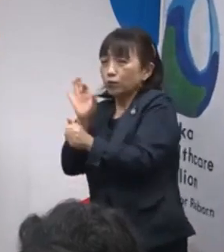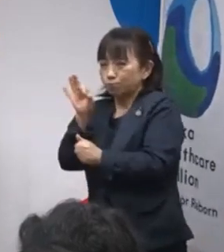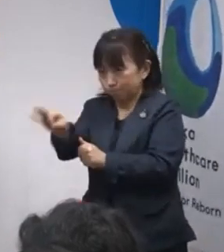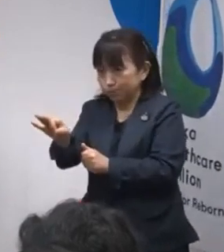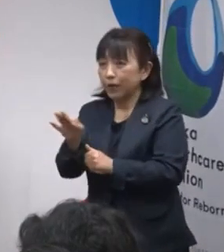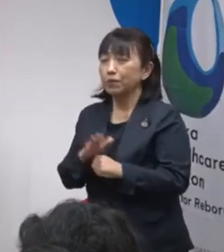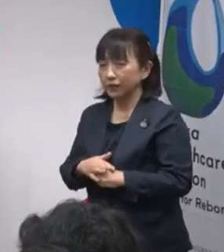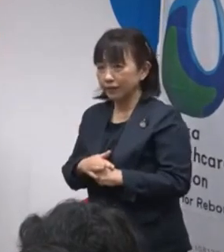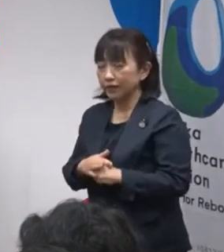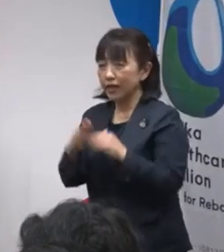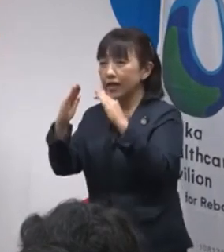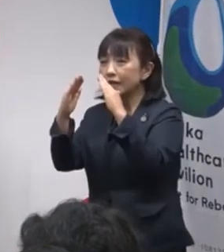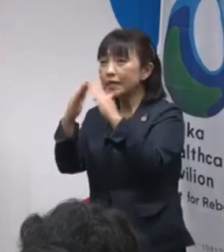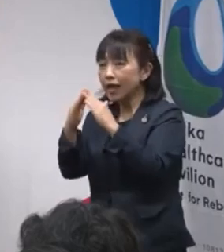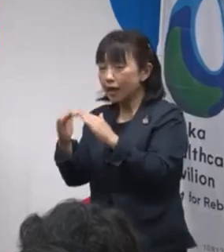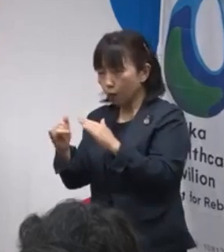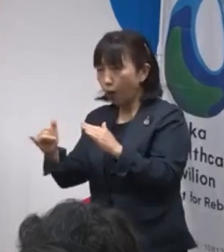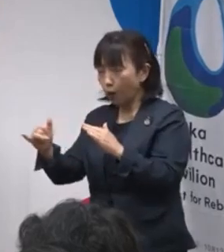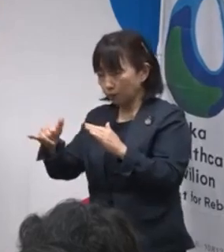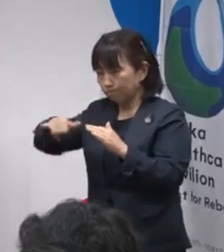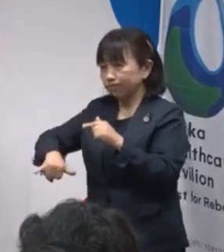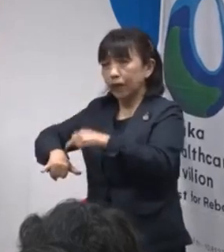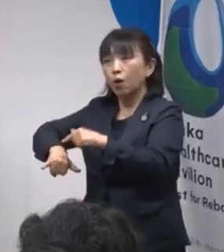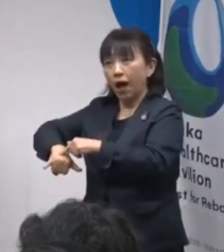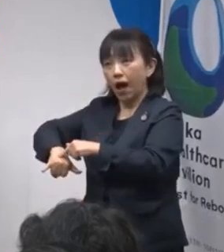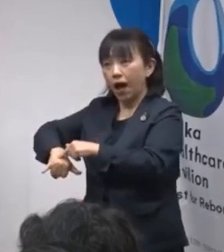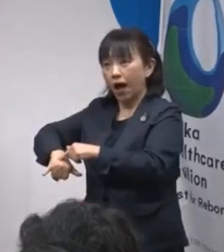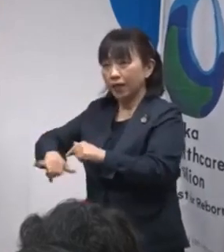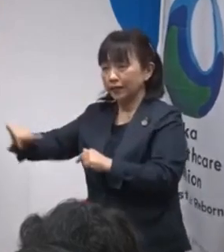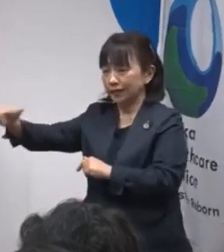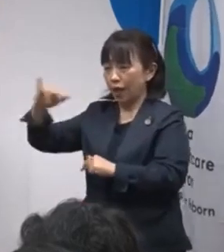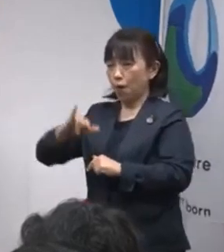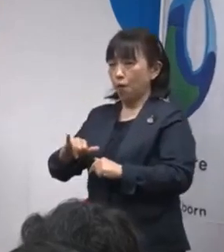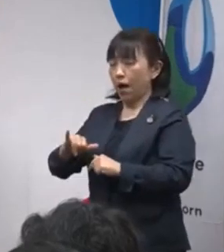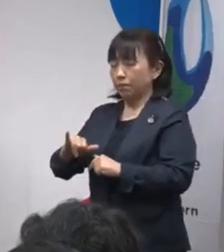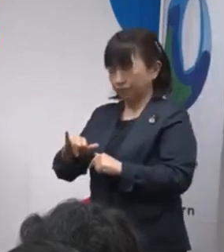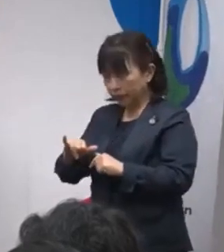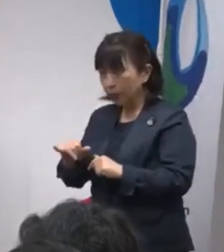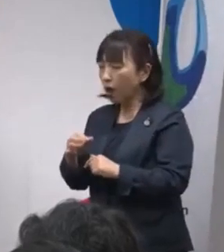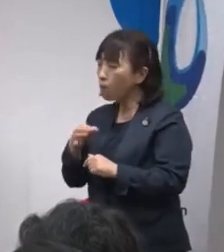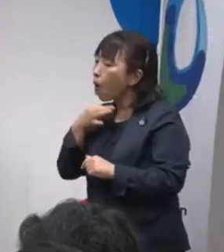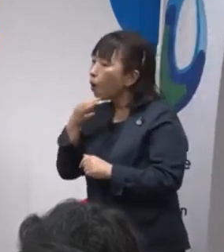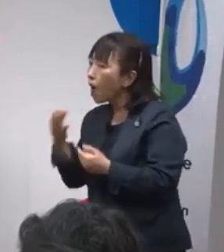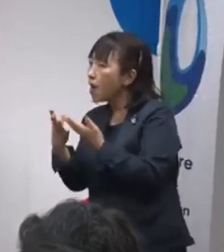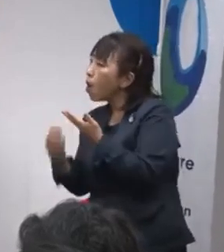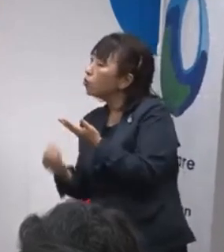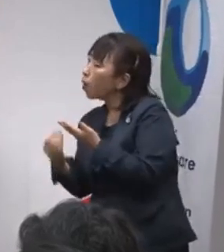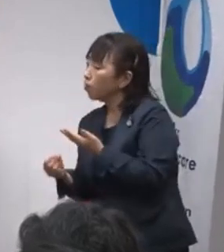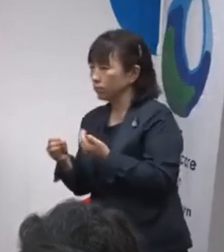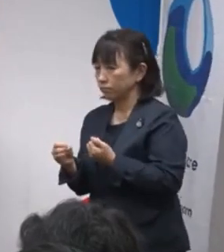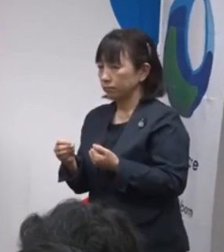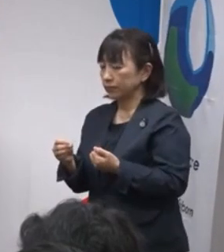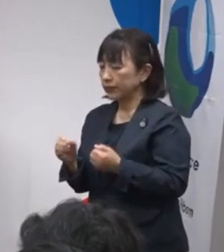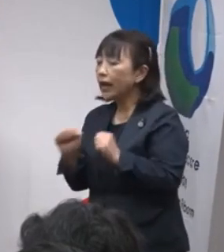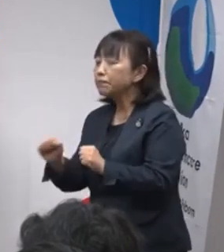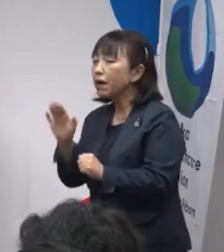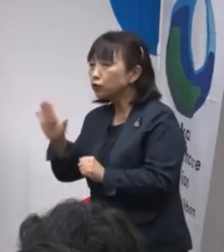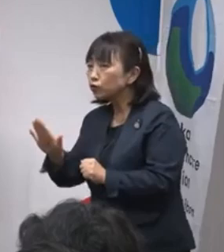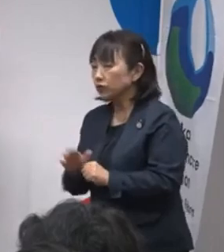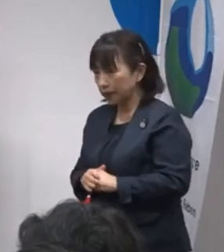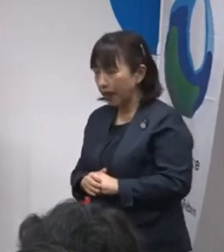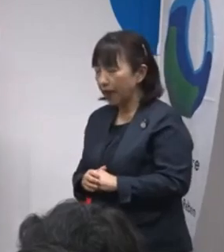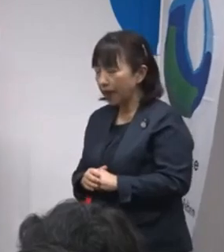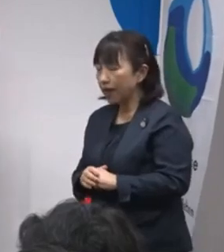話で最初ですね、これは録音させていただきますというのがあると、その段階で犯人